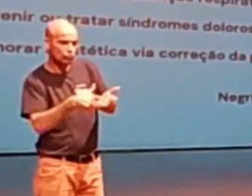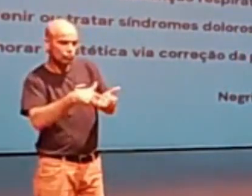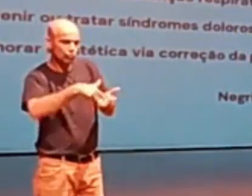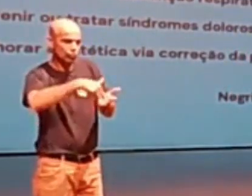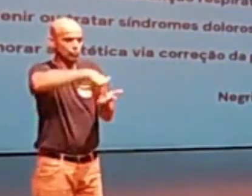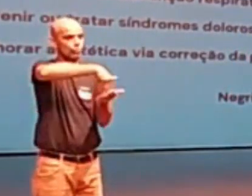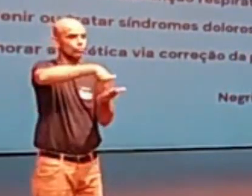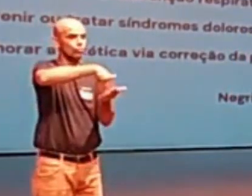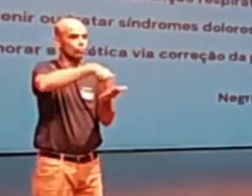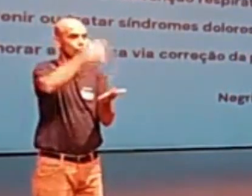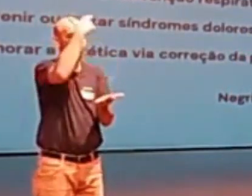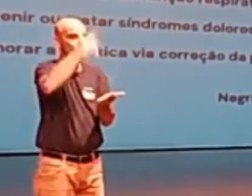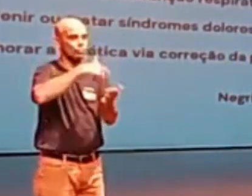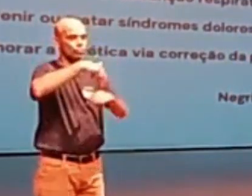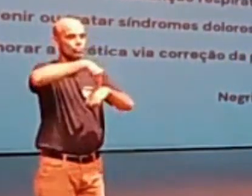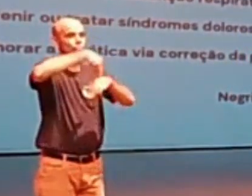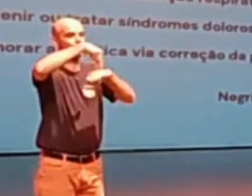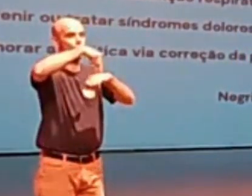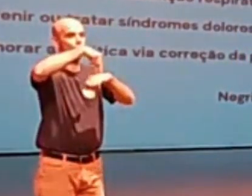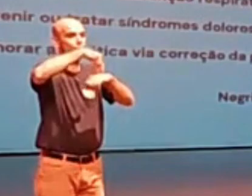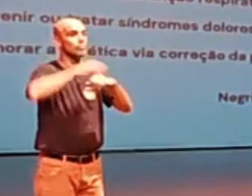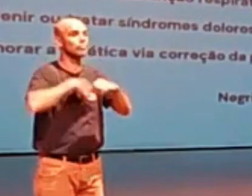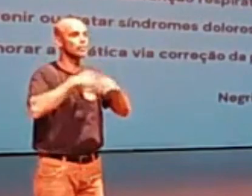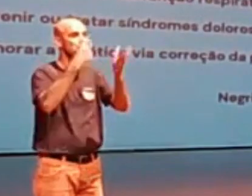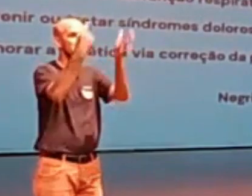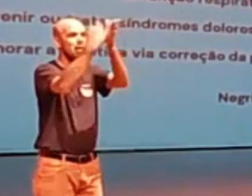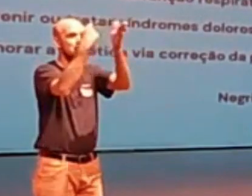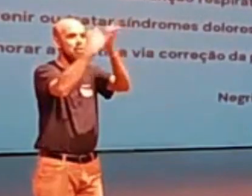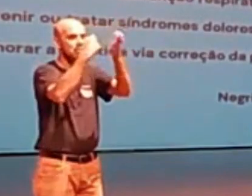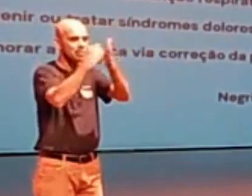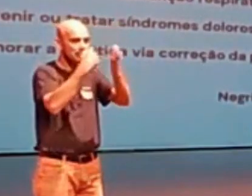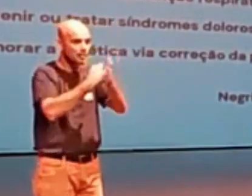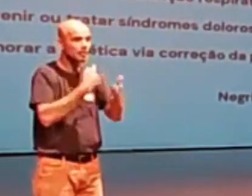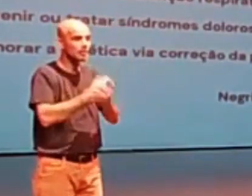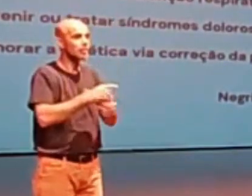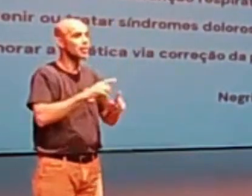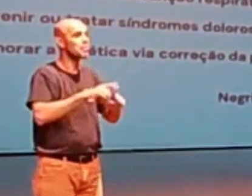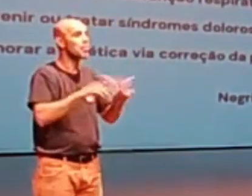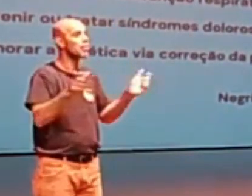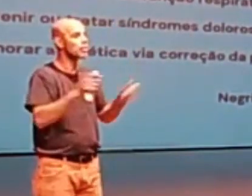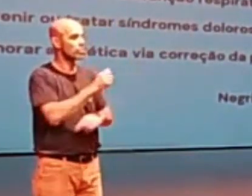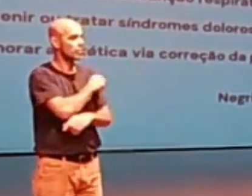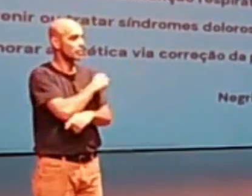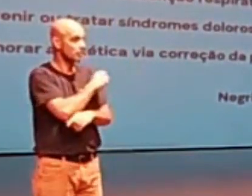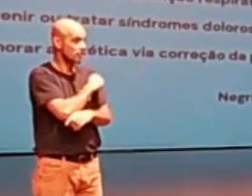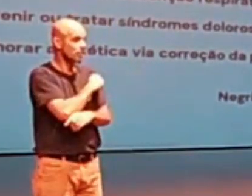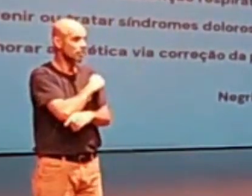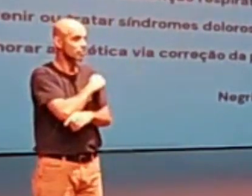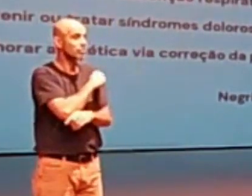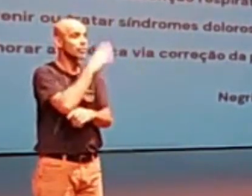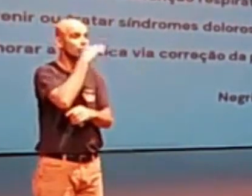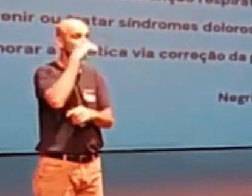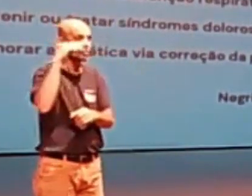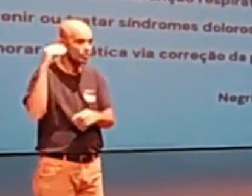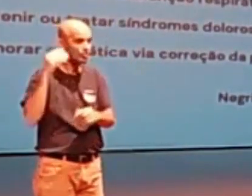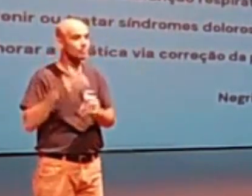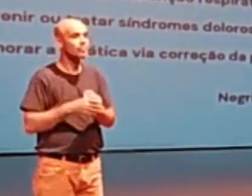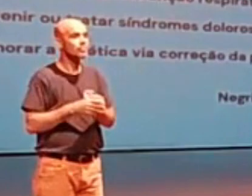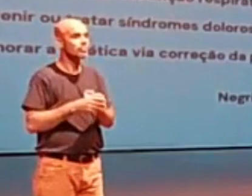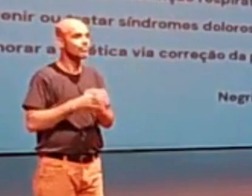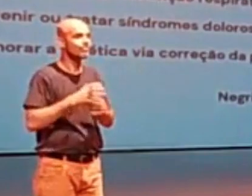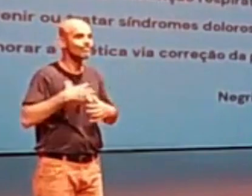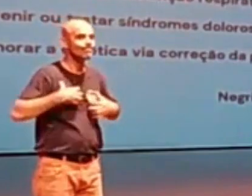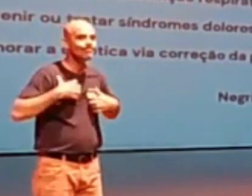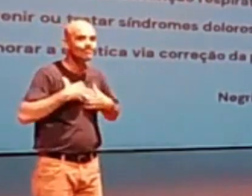Respondendo a questionários em grande número de pacientes, a grande maioria, principalmente dos adolescentes, se incomoda bastante com a